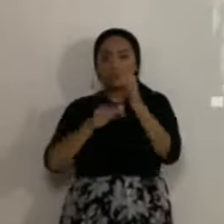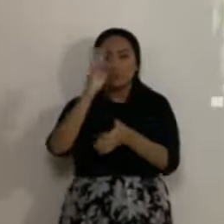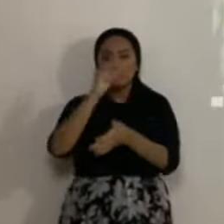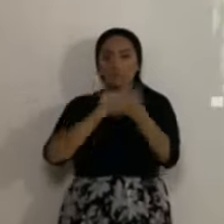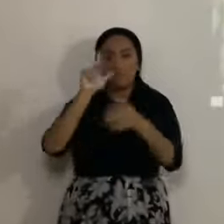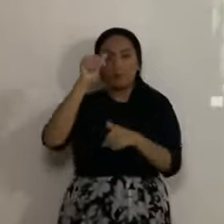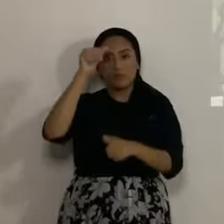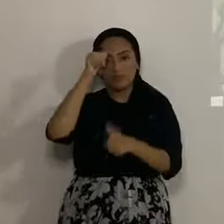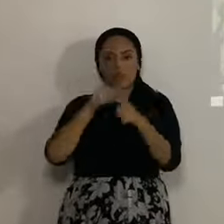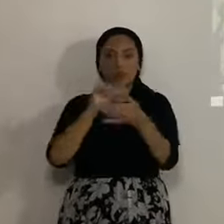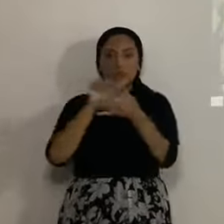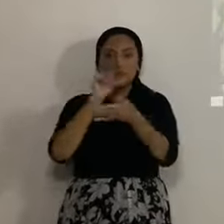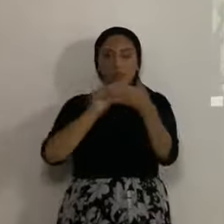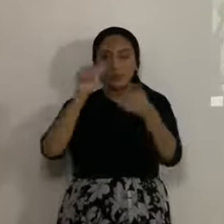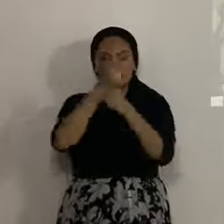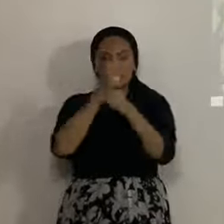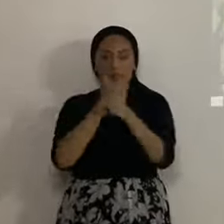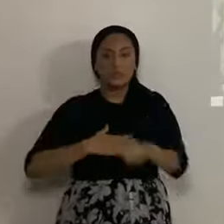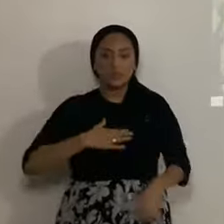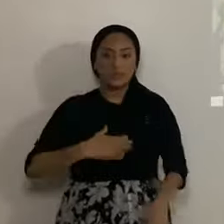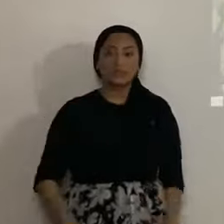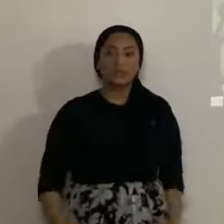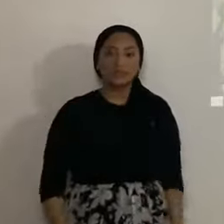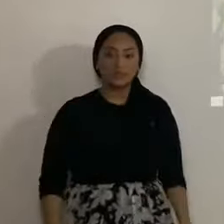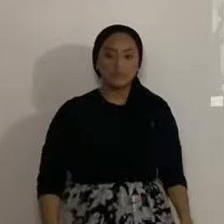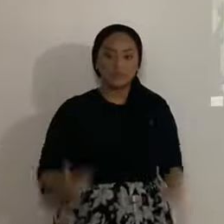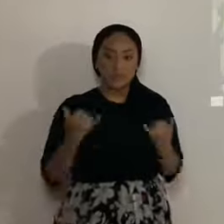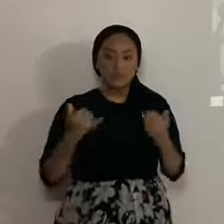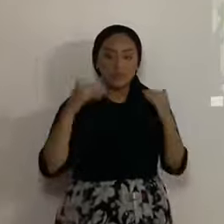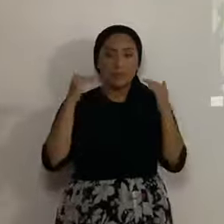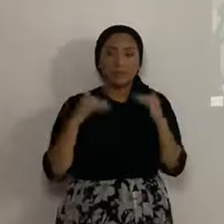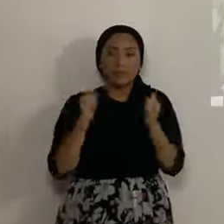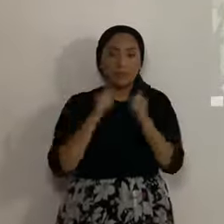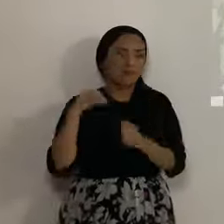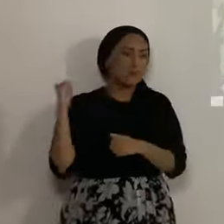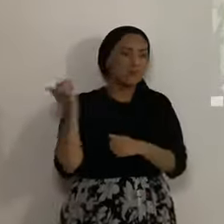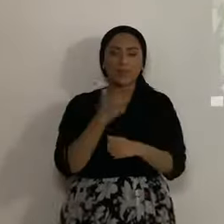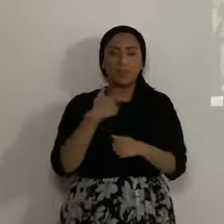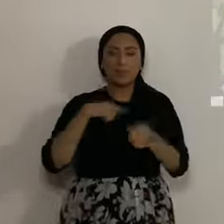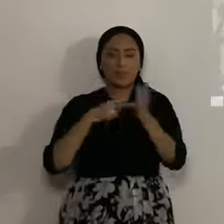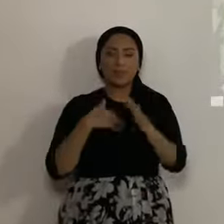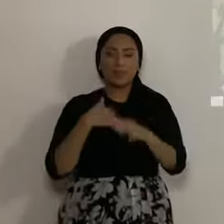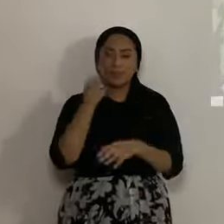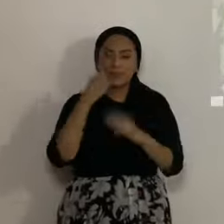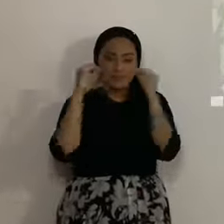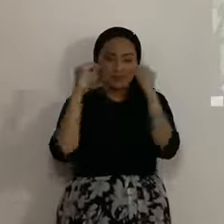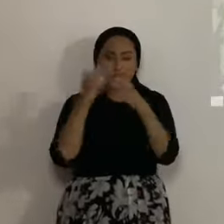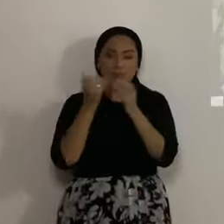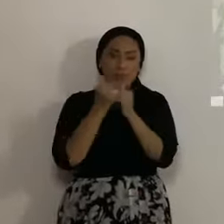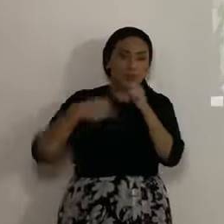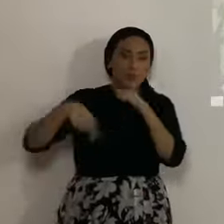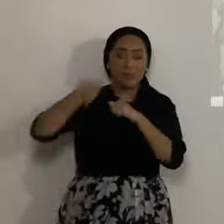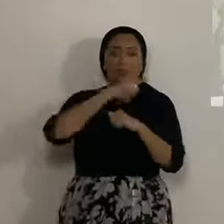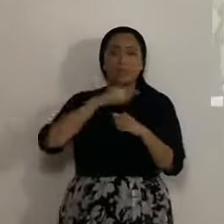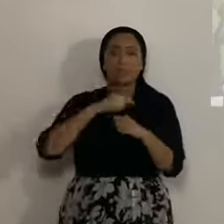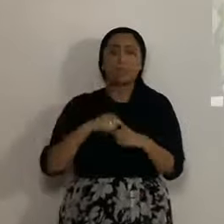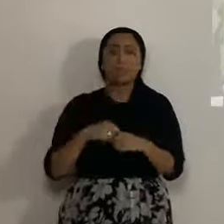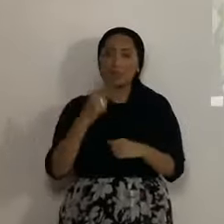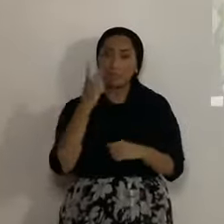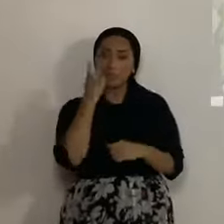recordemos esa cita, amado Sají. Ahora, con todos estos conceptos que yo acabo de compartirles, por lo tanto, la